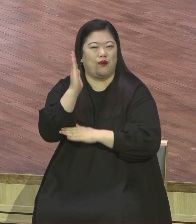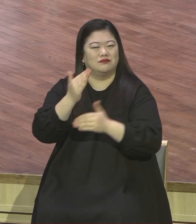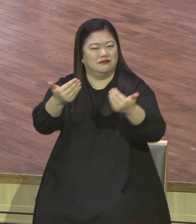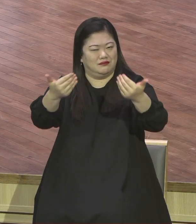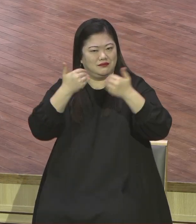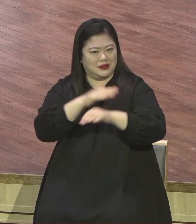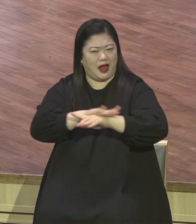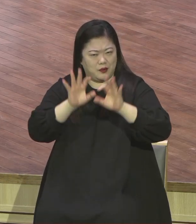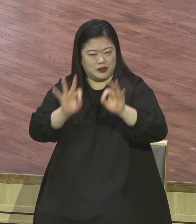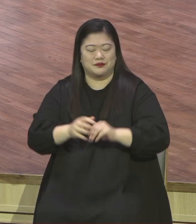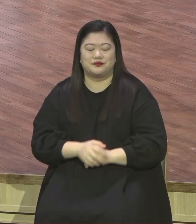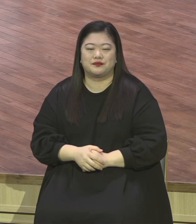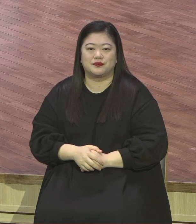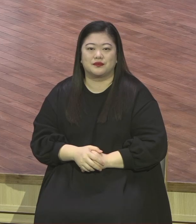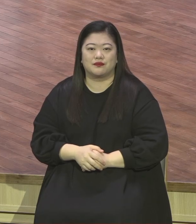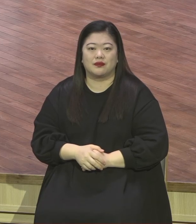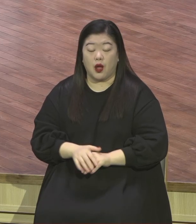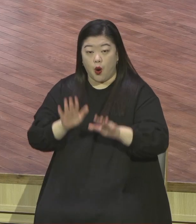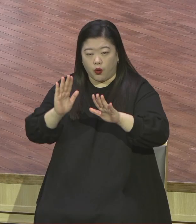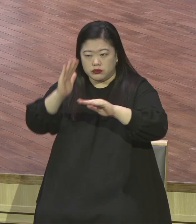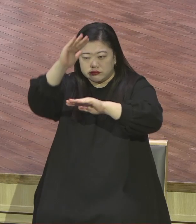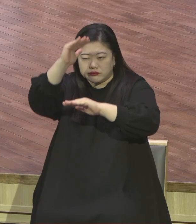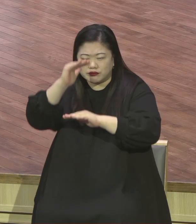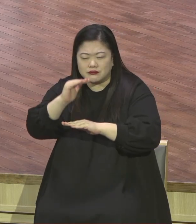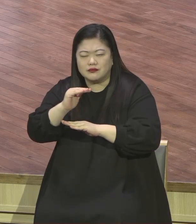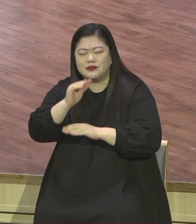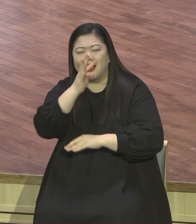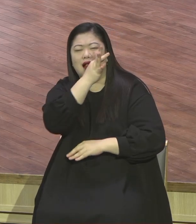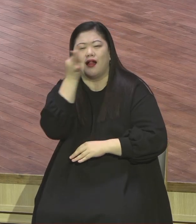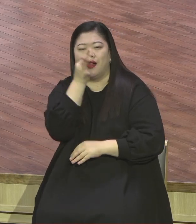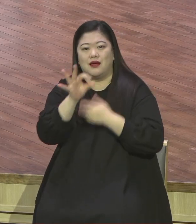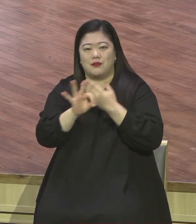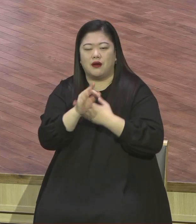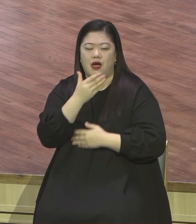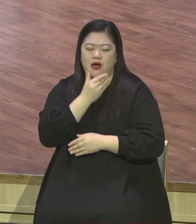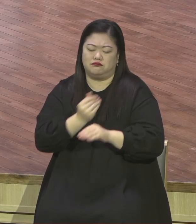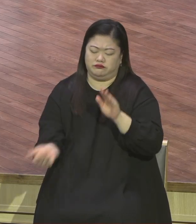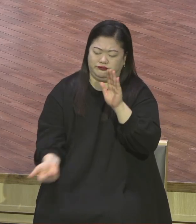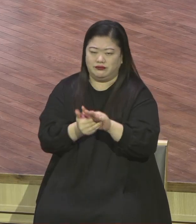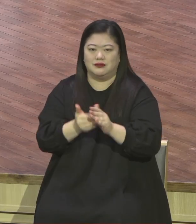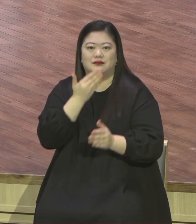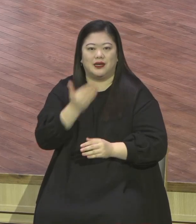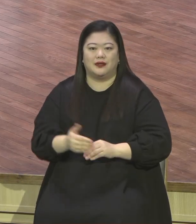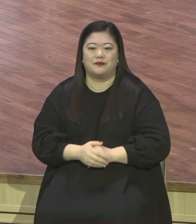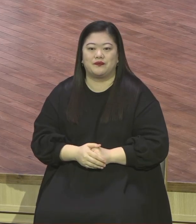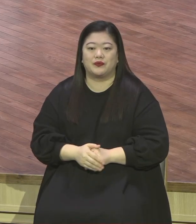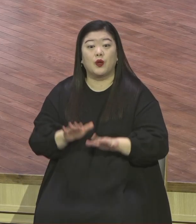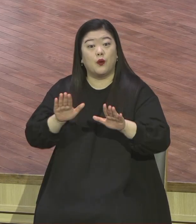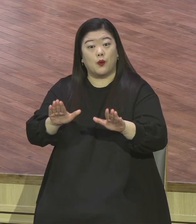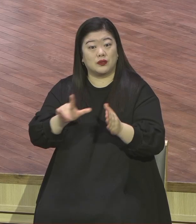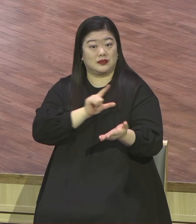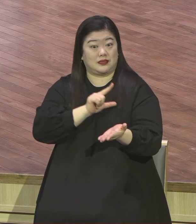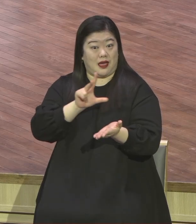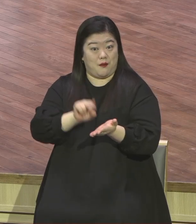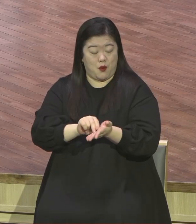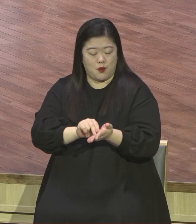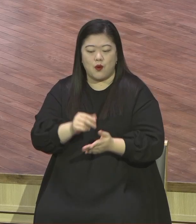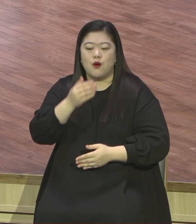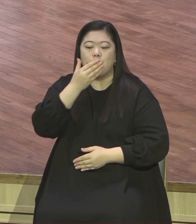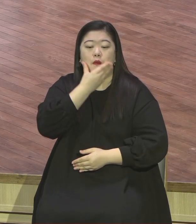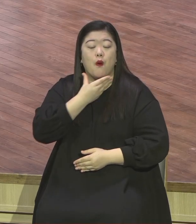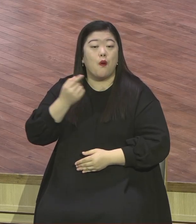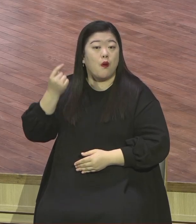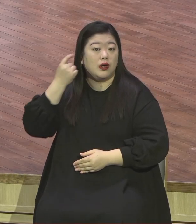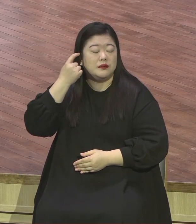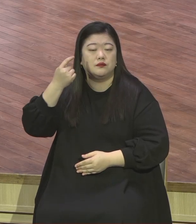행복한 삶을 살 수 있습니다. 이를 말씀드린 말씀 가지고 복음의 눈이란 제목으로 말씀을 드립니다.